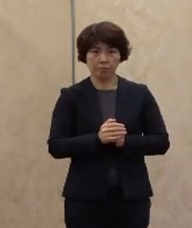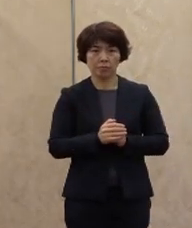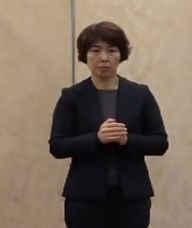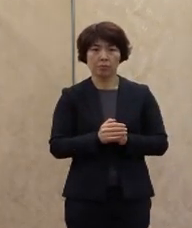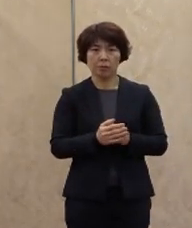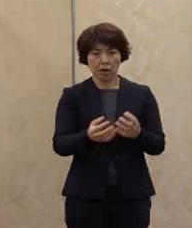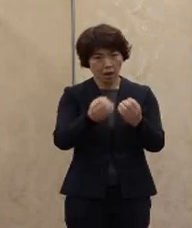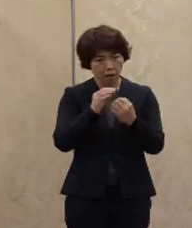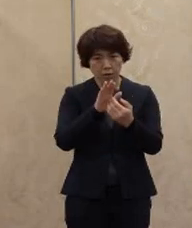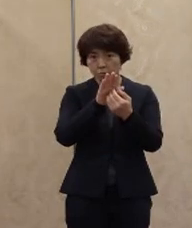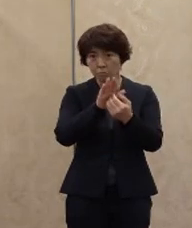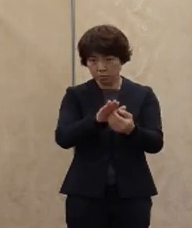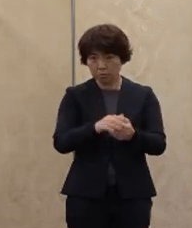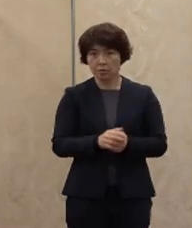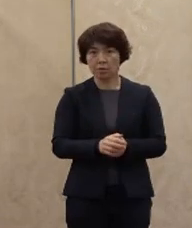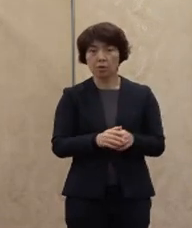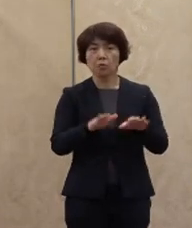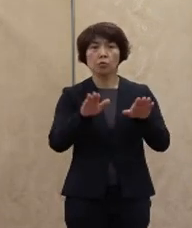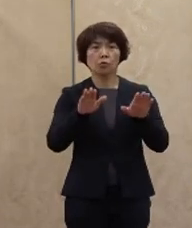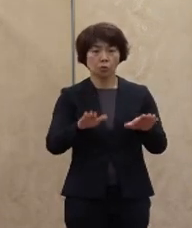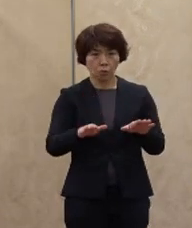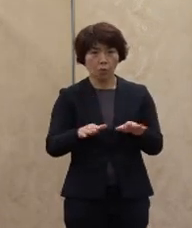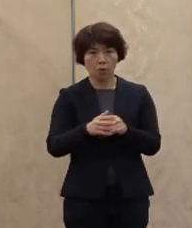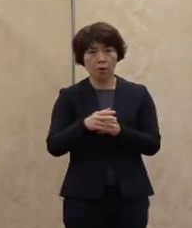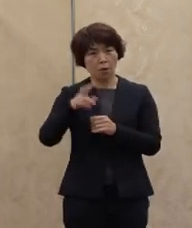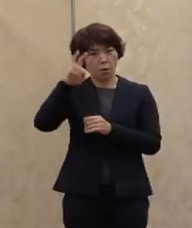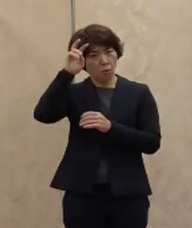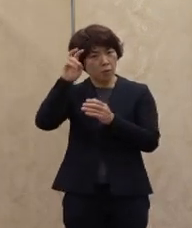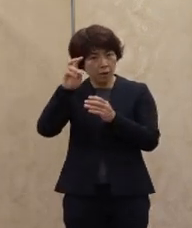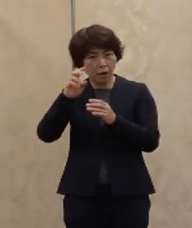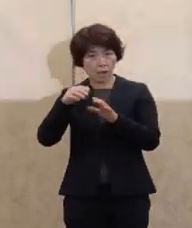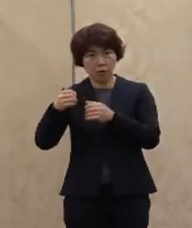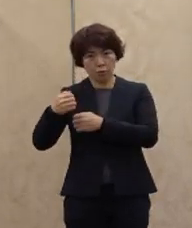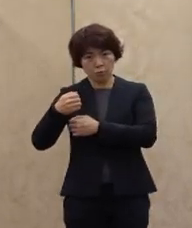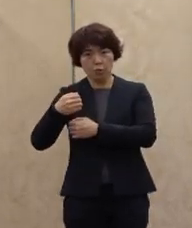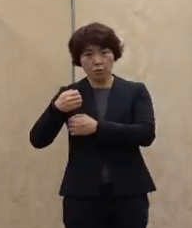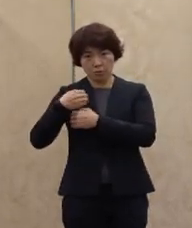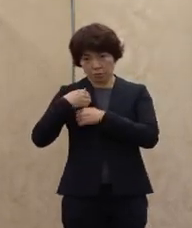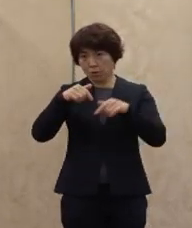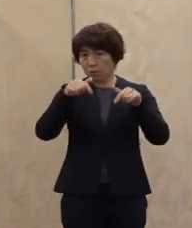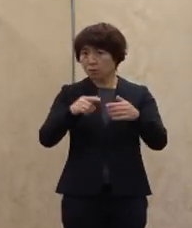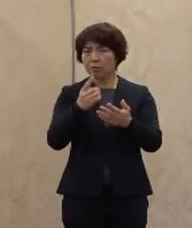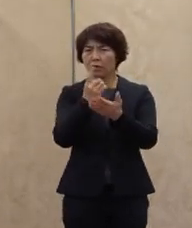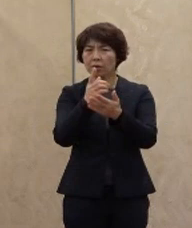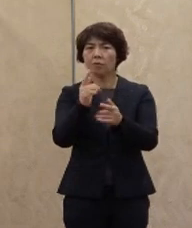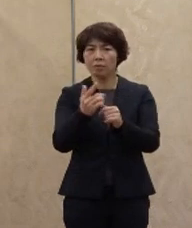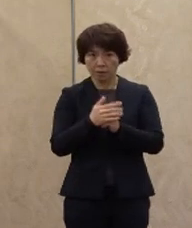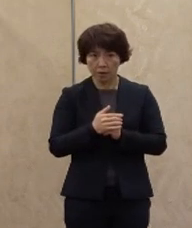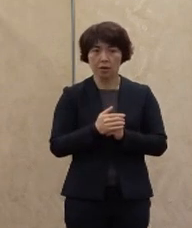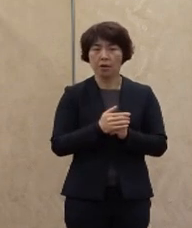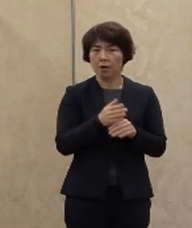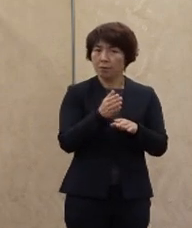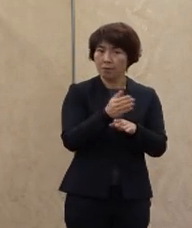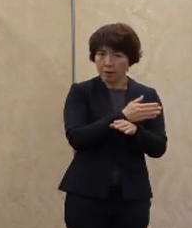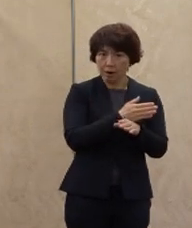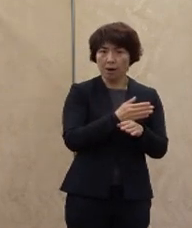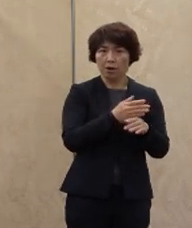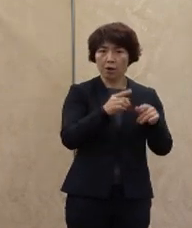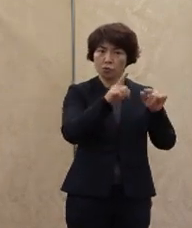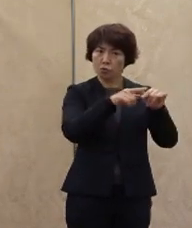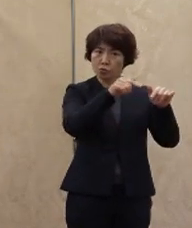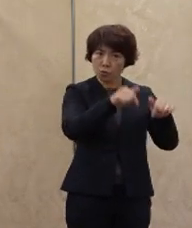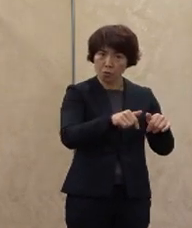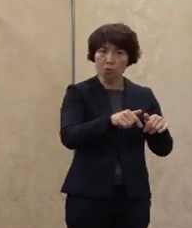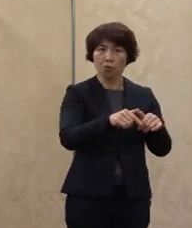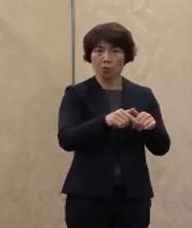日は関西圏だけじゃなくて福岡とか中京圏でも決まると聞いてますから、この大都市圏でのコロナっていうのをなんとか抑えることで、